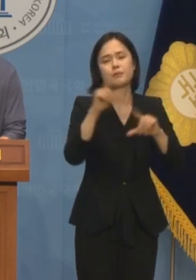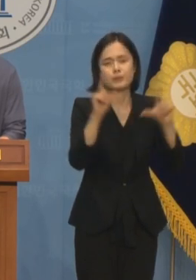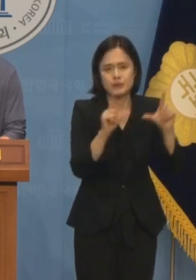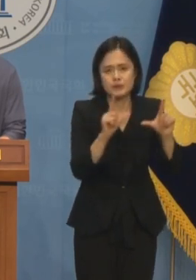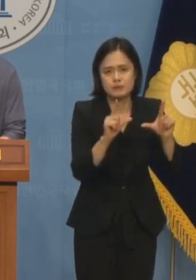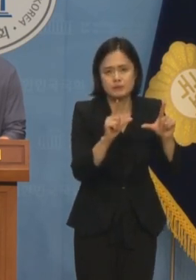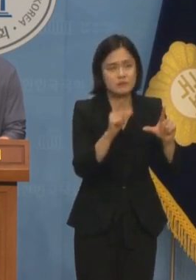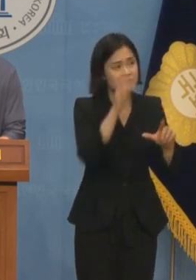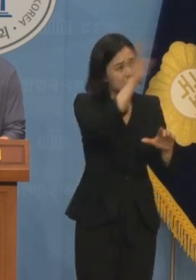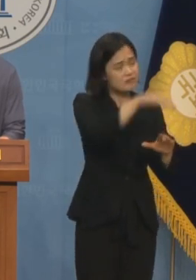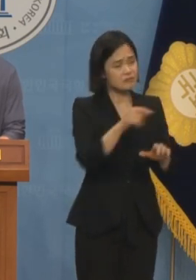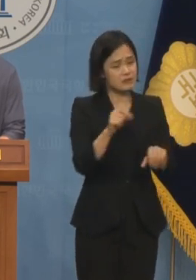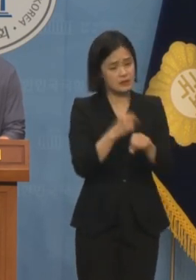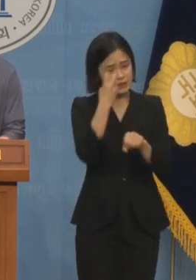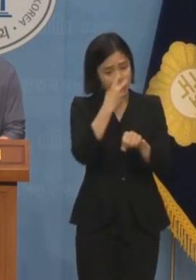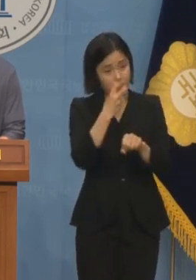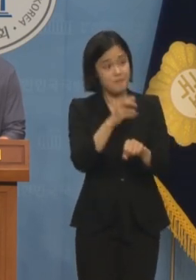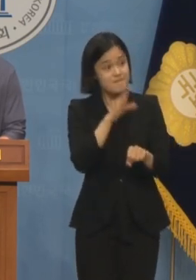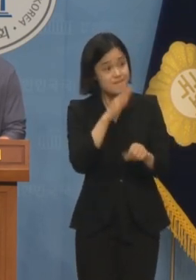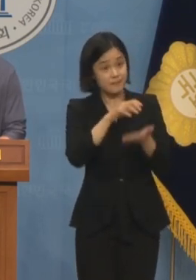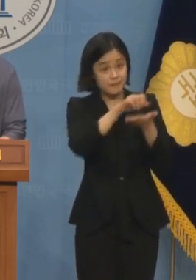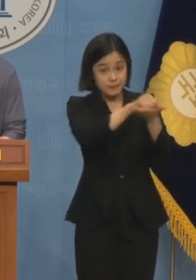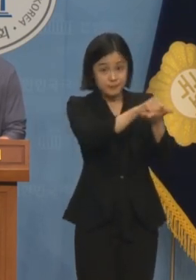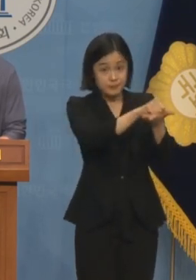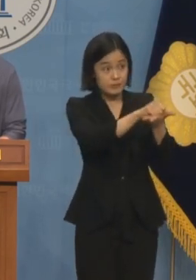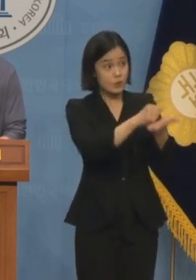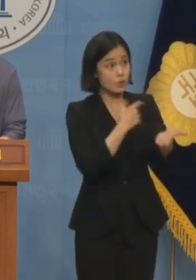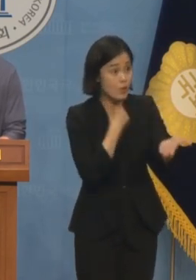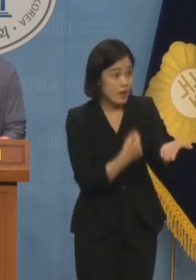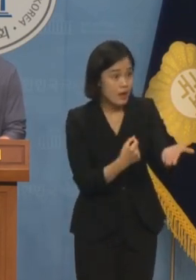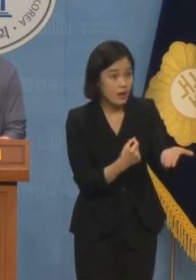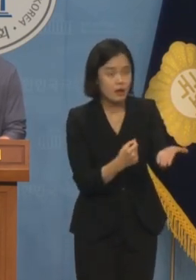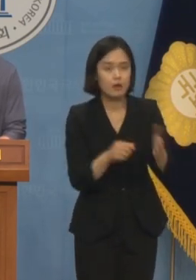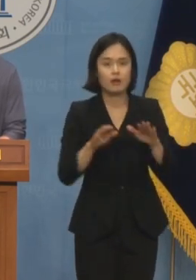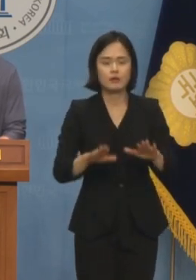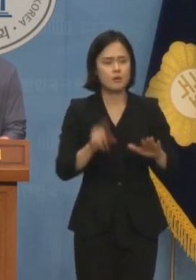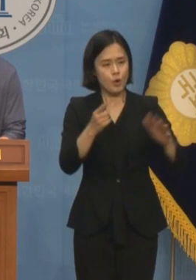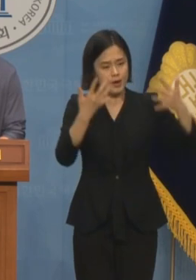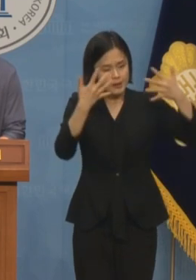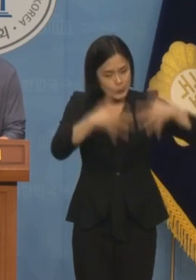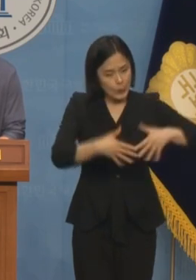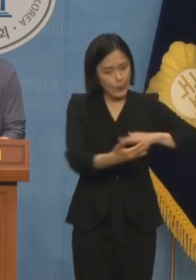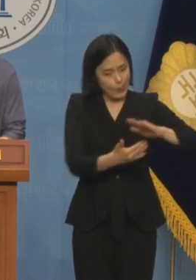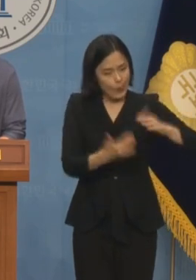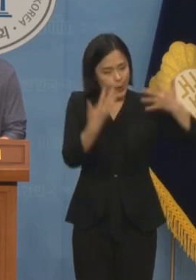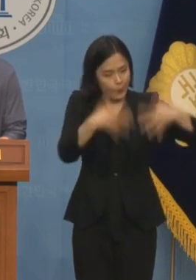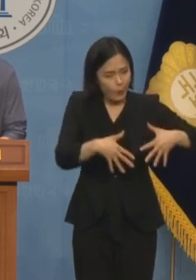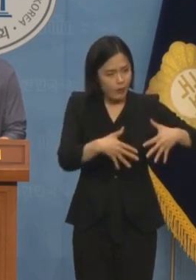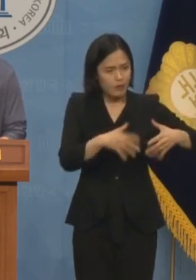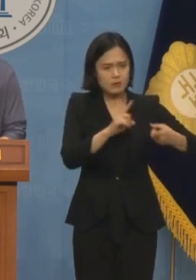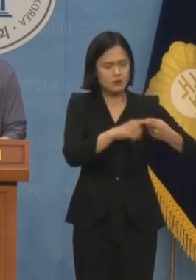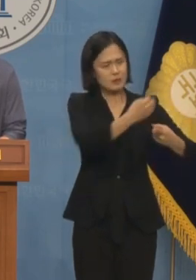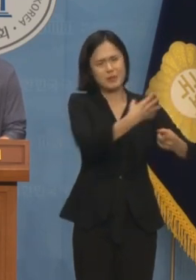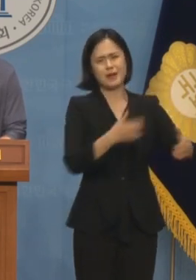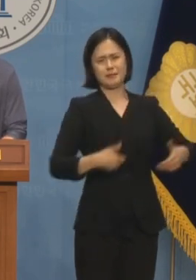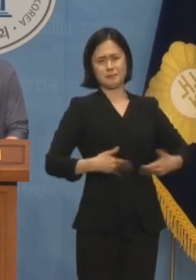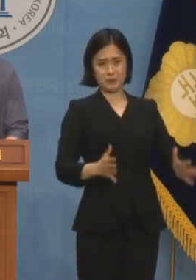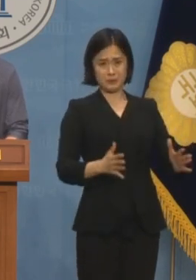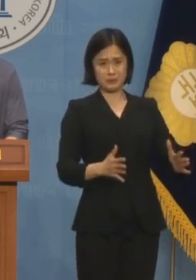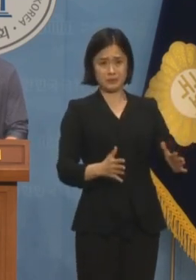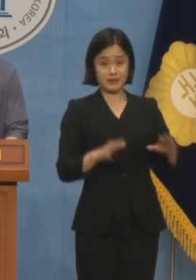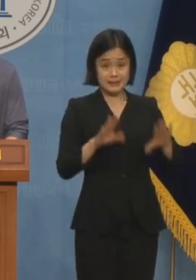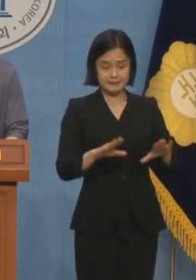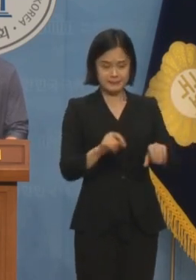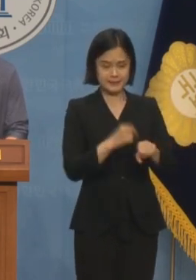수용하겠다면 그 어떤 전제조건 없이 현재 논의되는 특검안 통과에 힘을 보태겠다